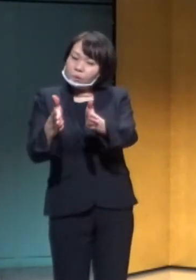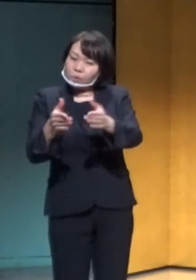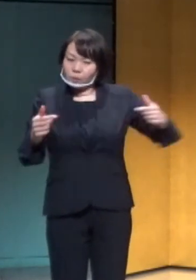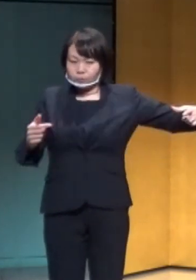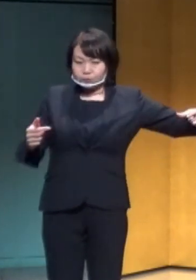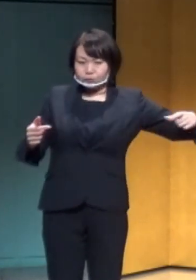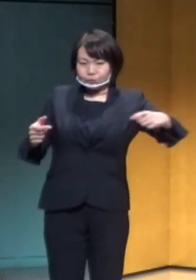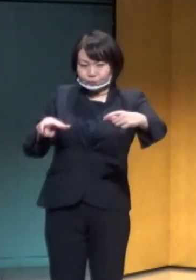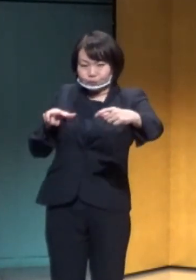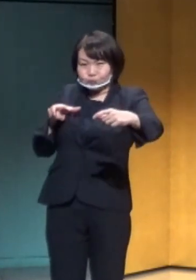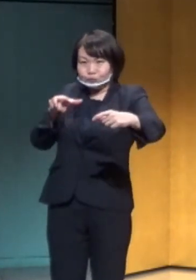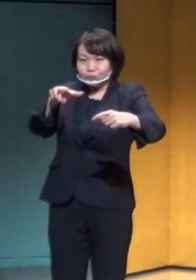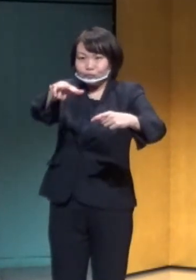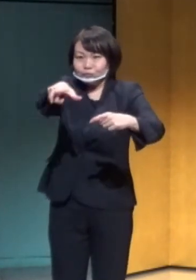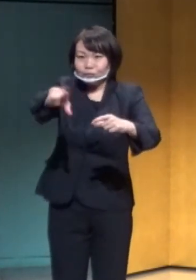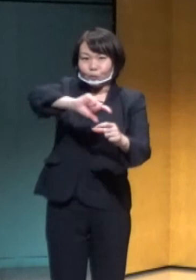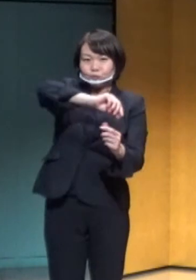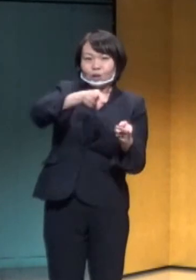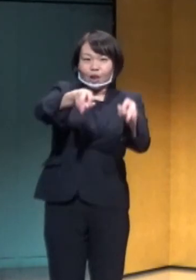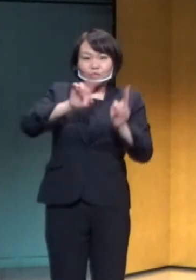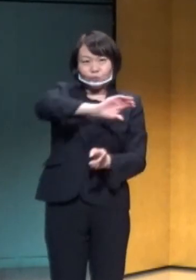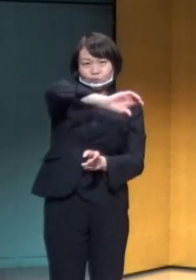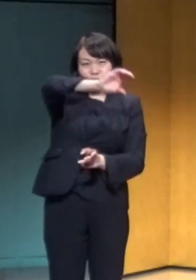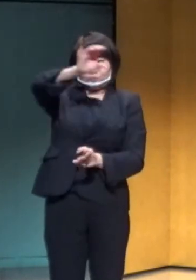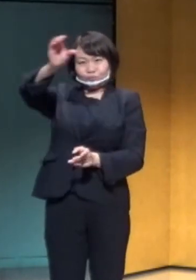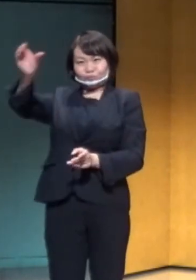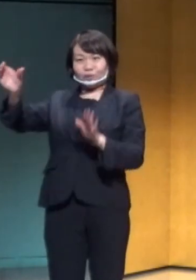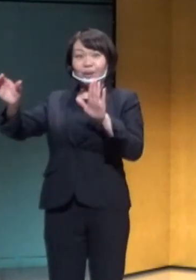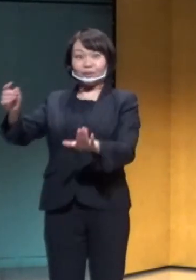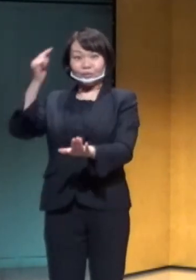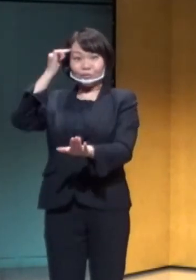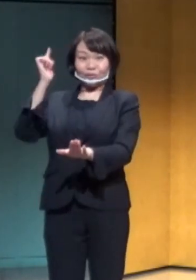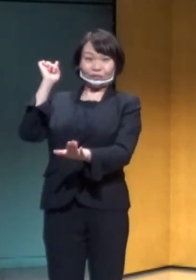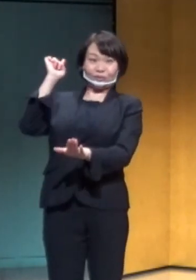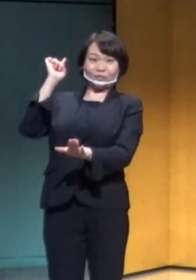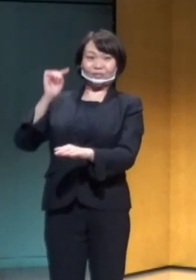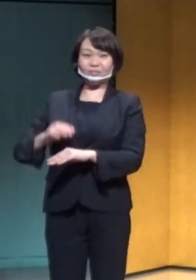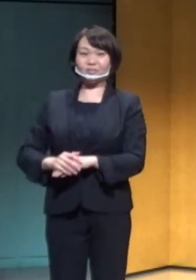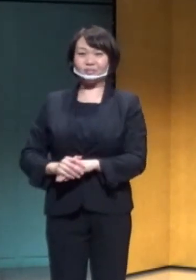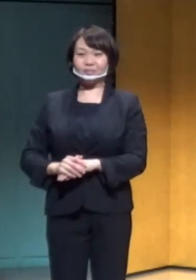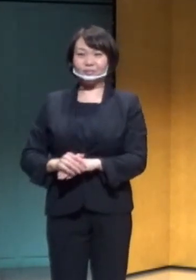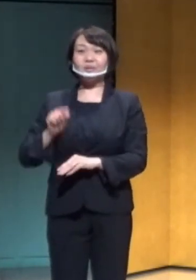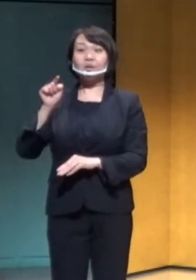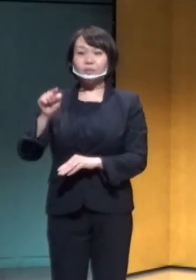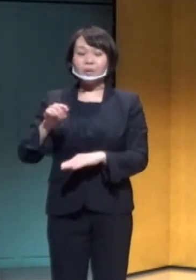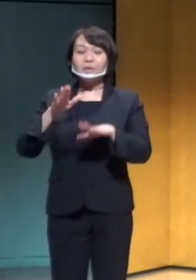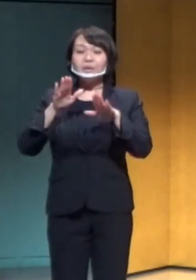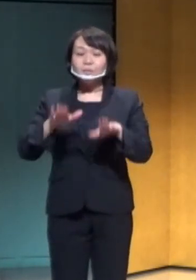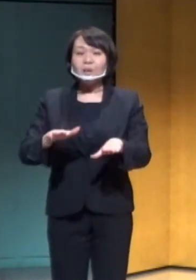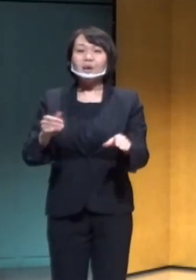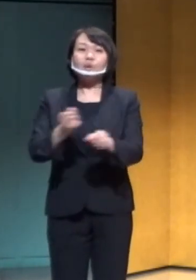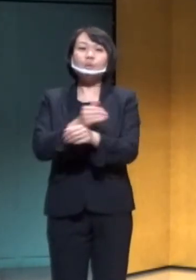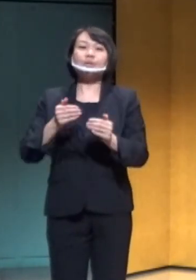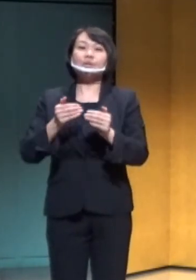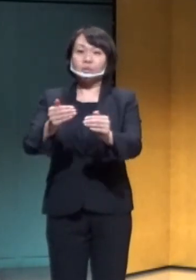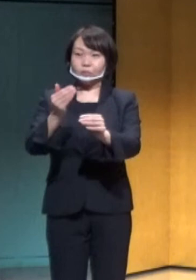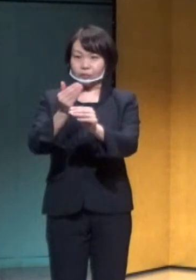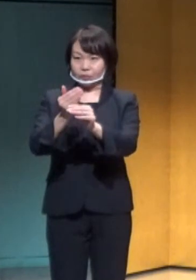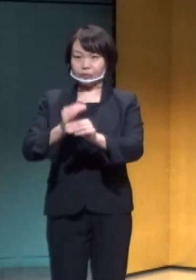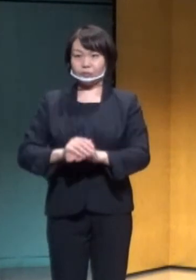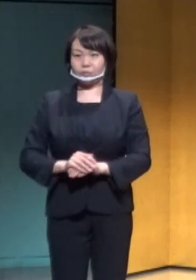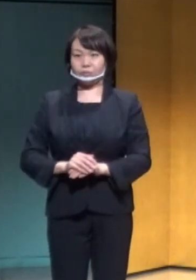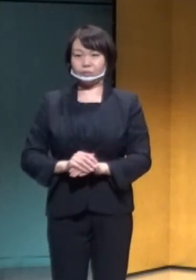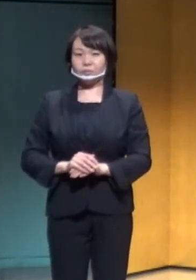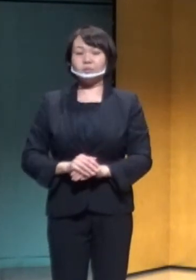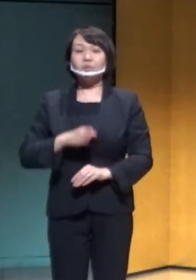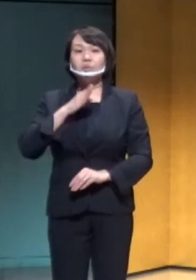きな立体の橋がかかっているかと思いますが、今年は側道の工事も今現在進んでいるところです。本来であ